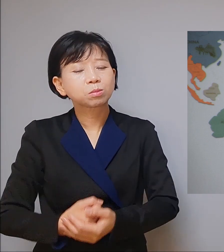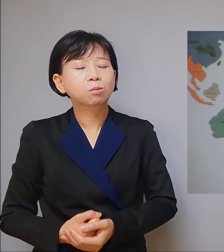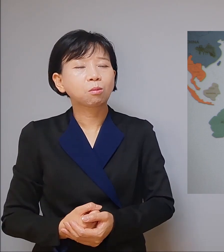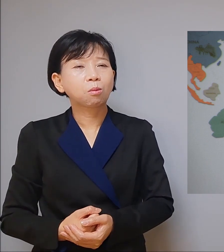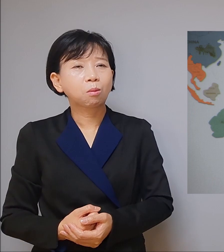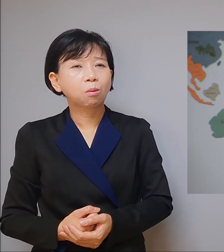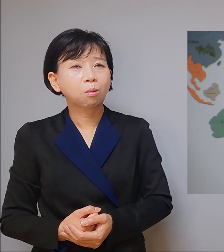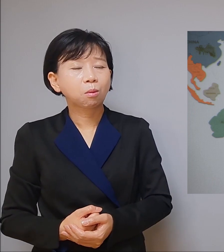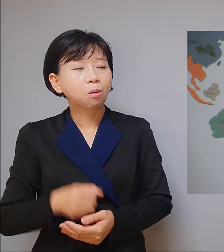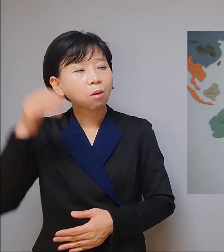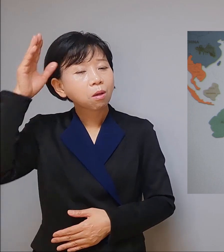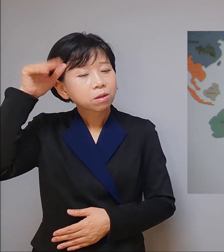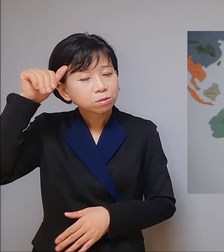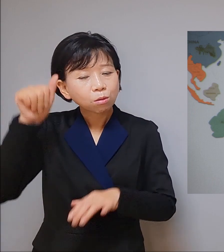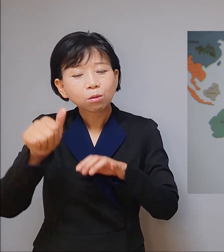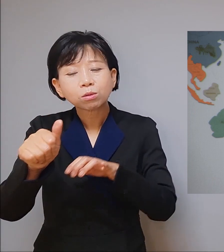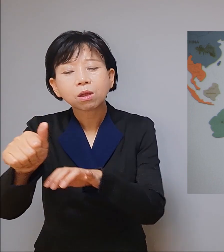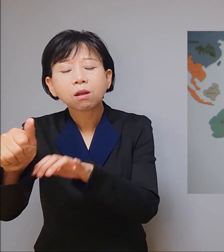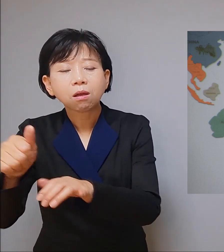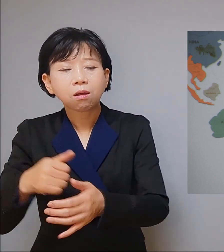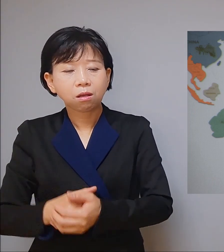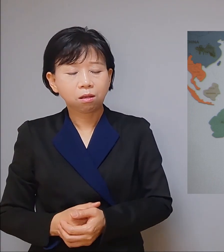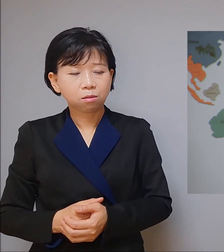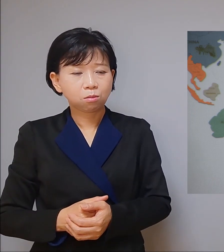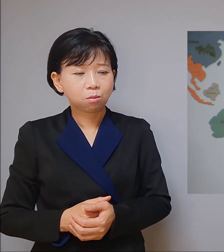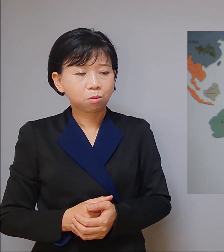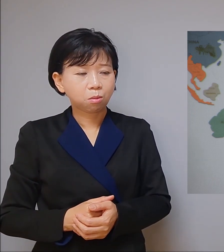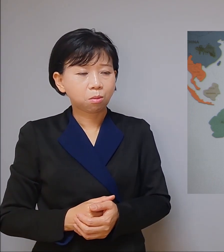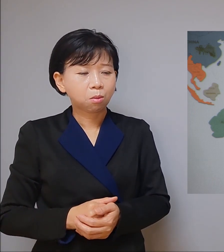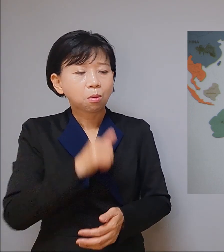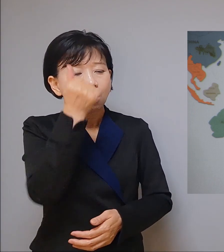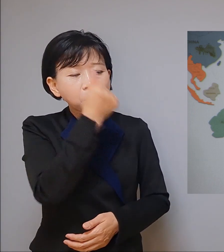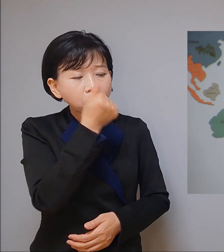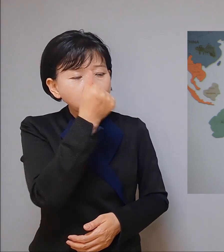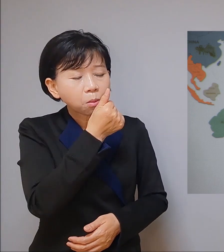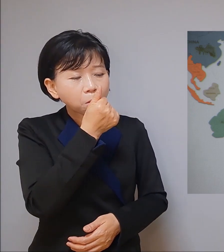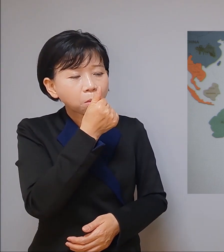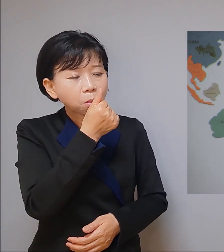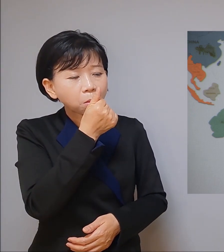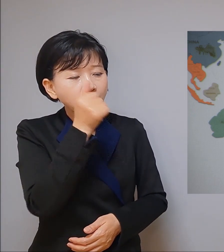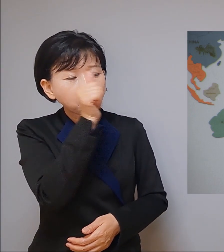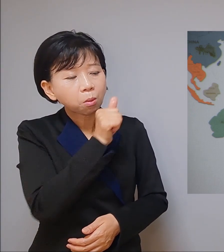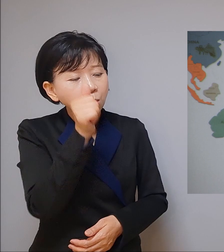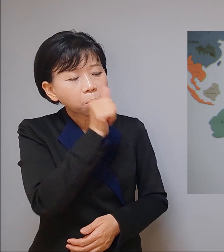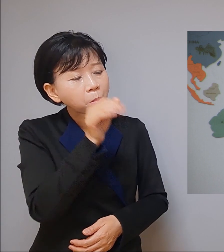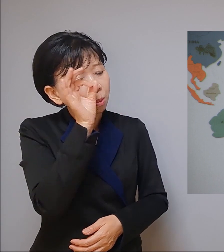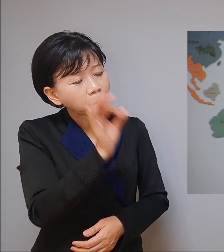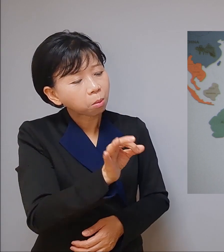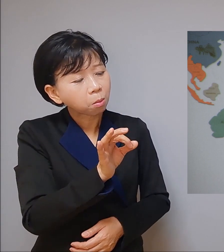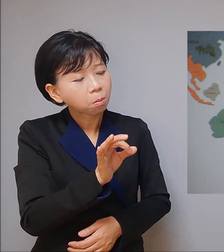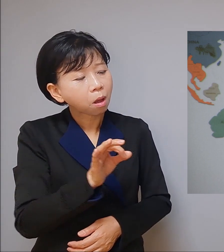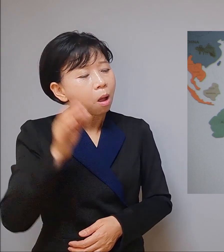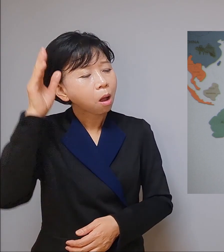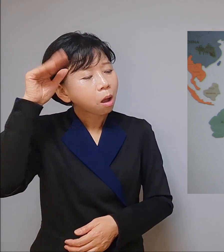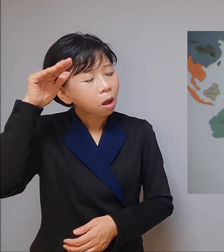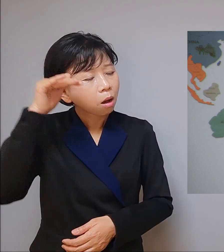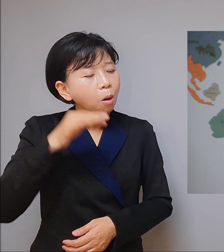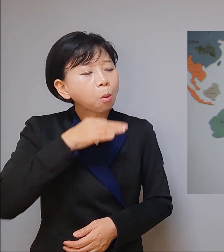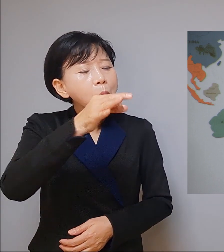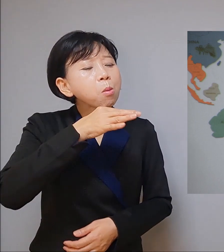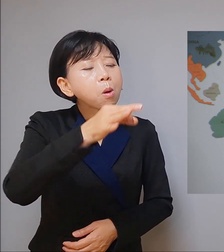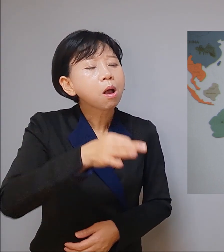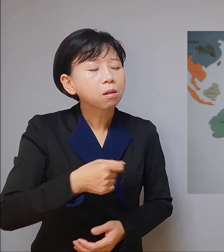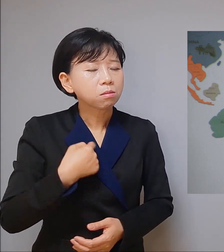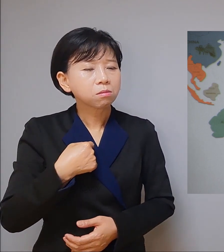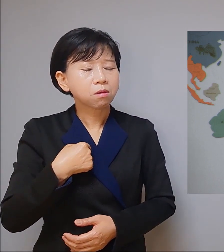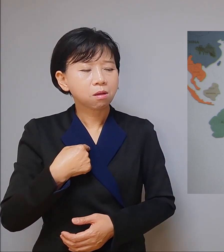고양이를 보면 개 짖는 소리를 제가 냅니다. 그럴 때 정말 제가 개가 된 것